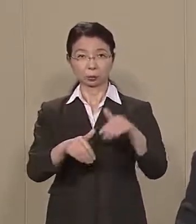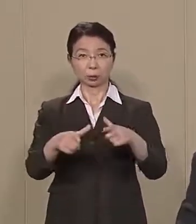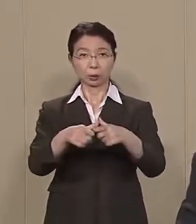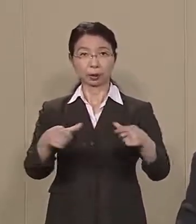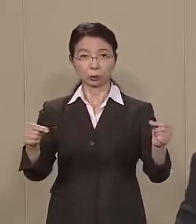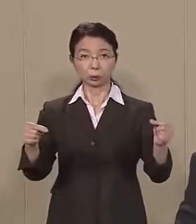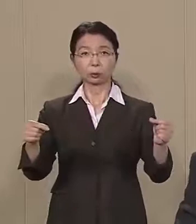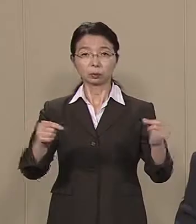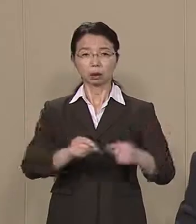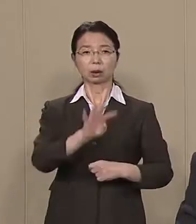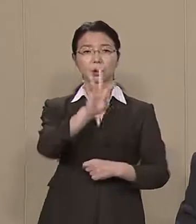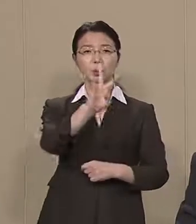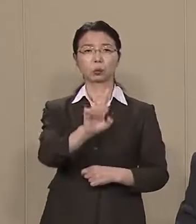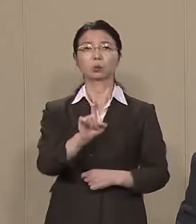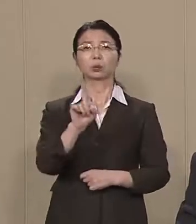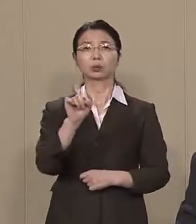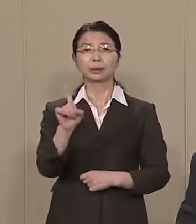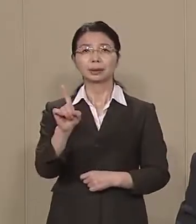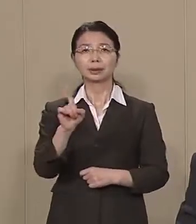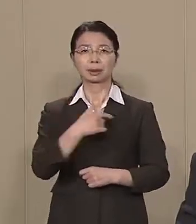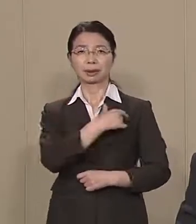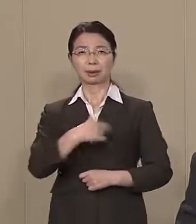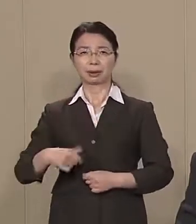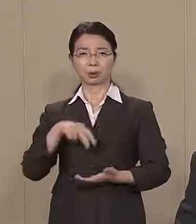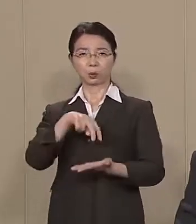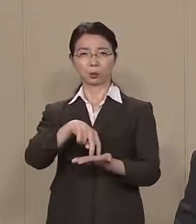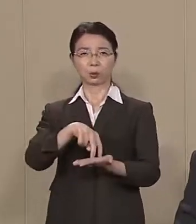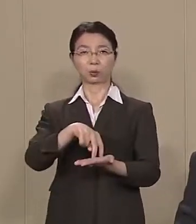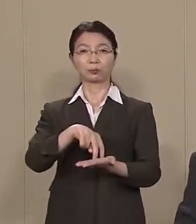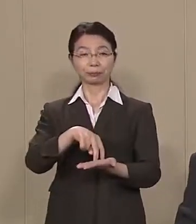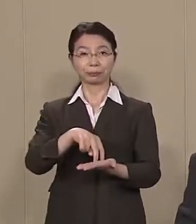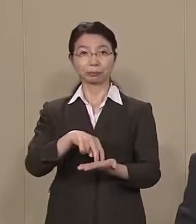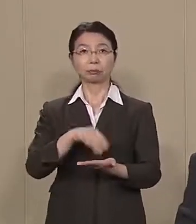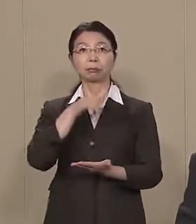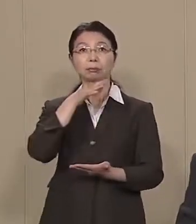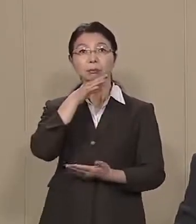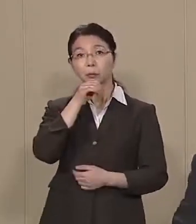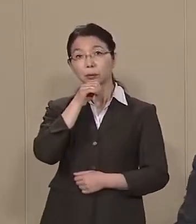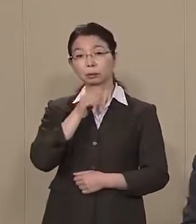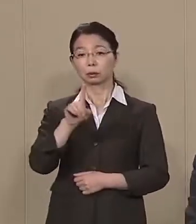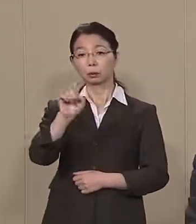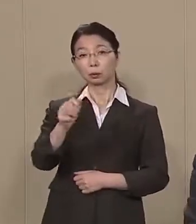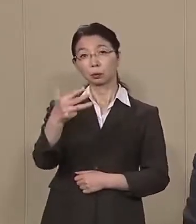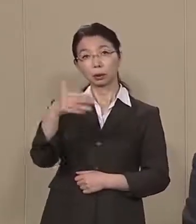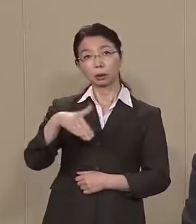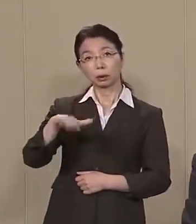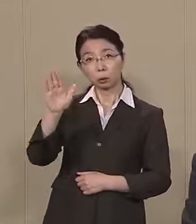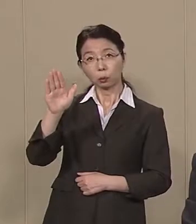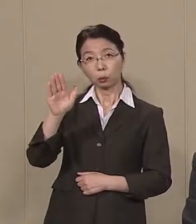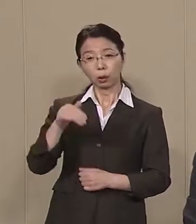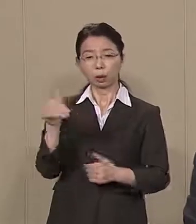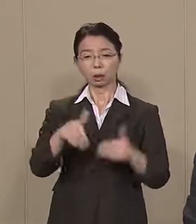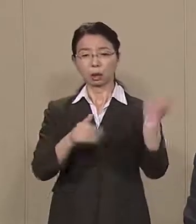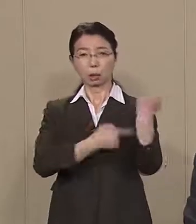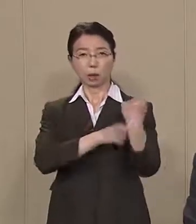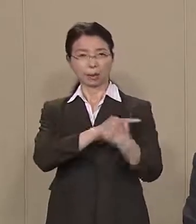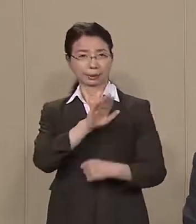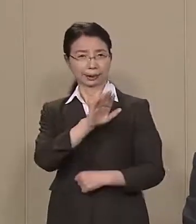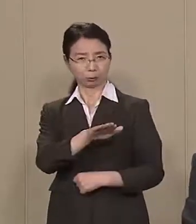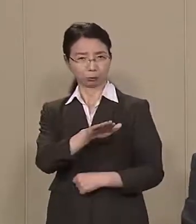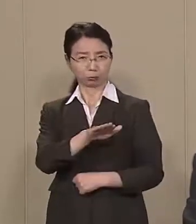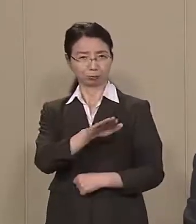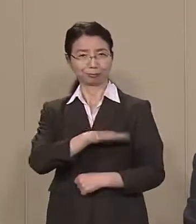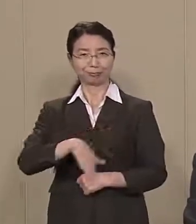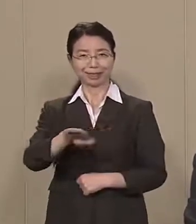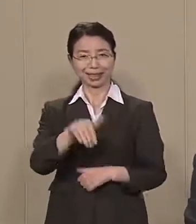41名が立候補しております18歳以上に選挙権がありますので皆さん